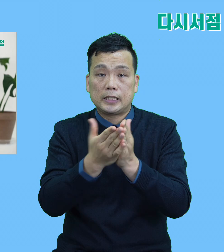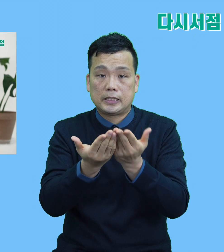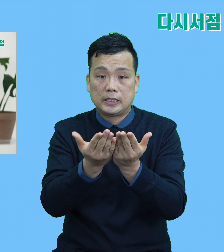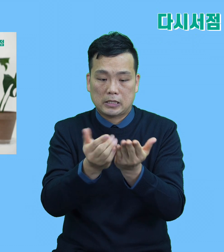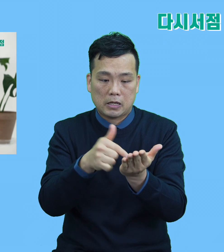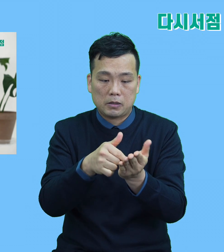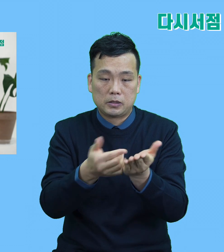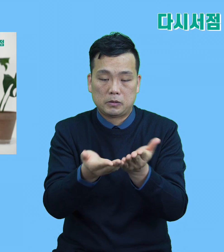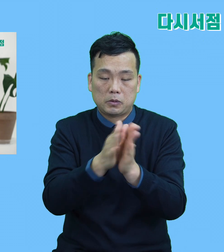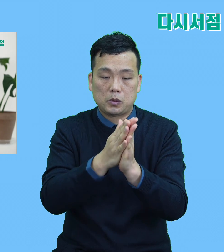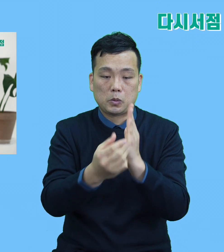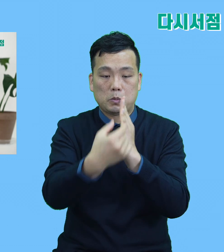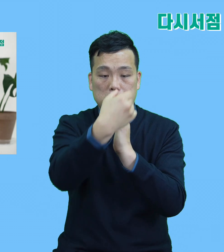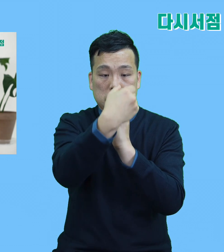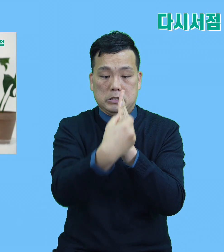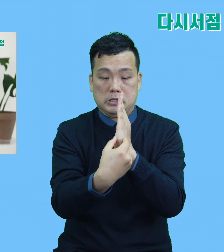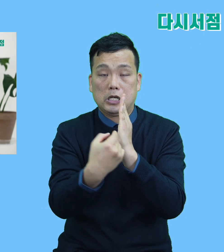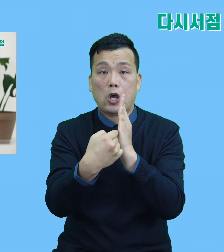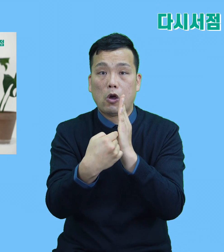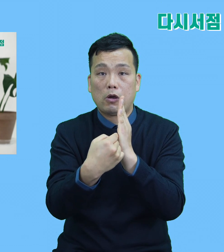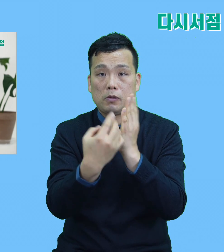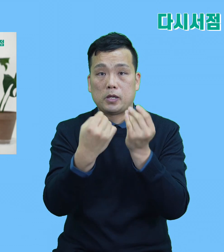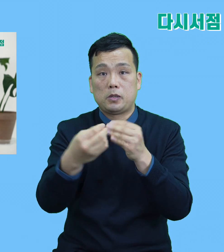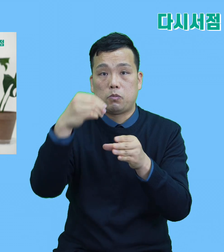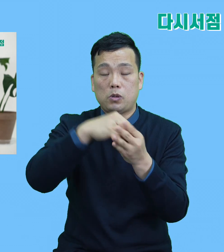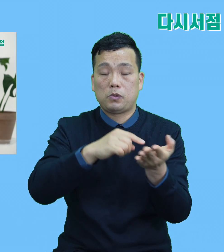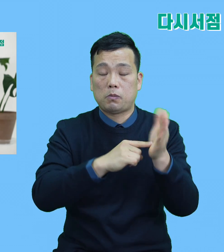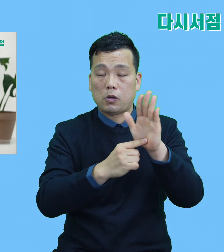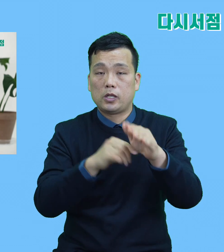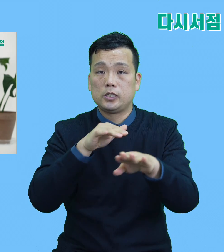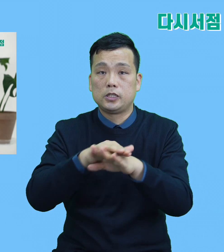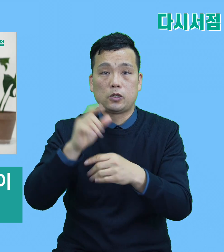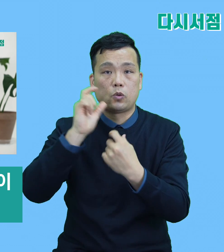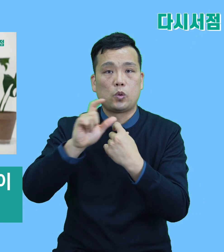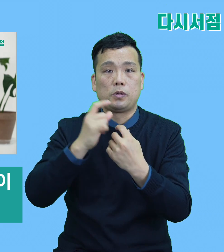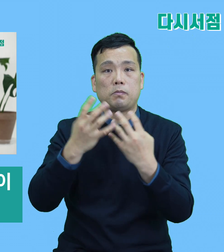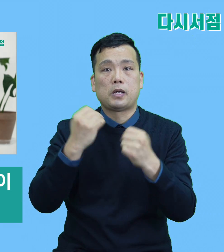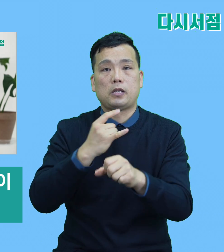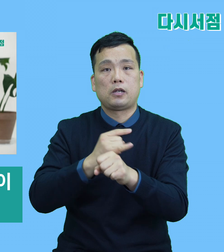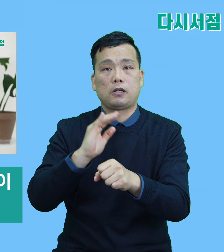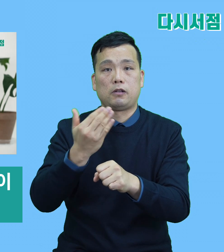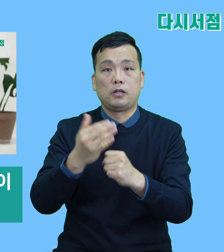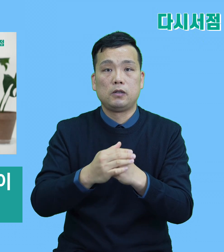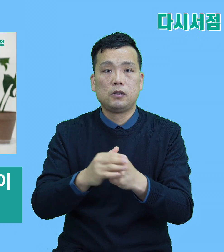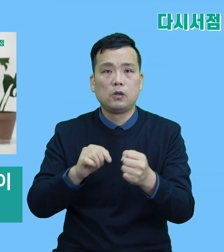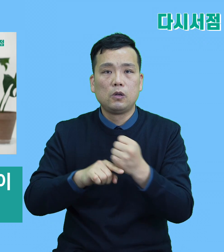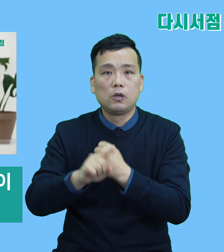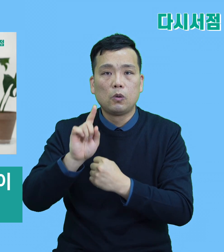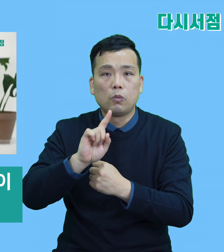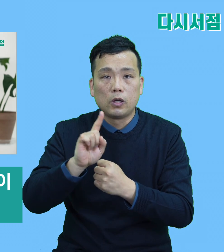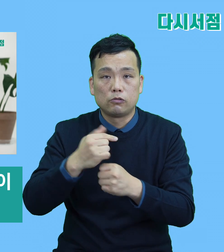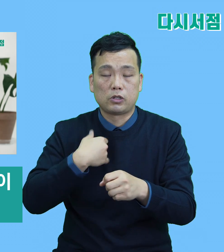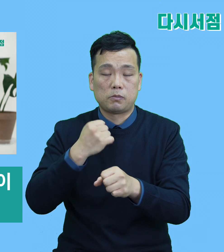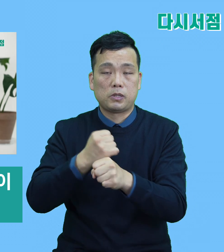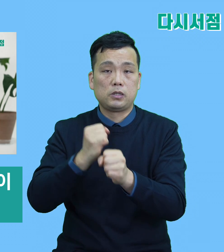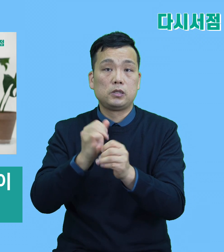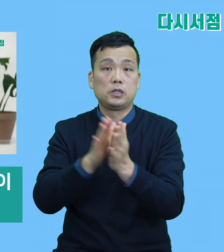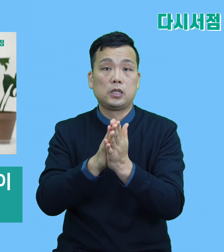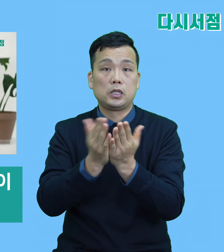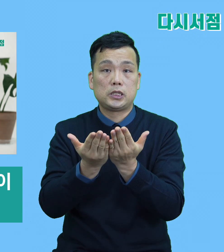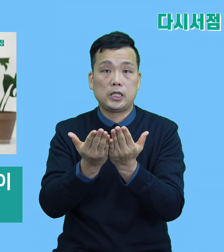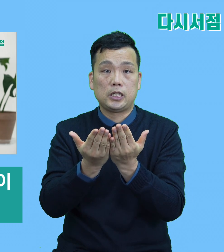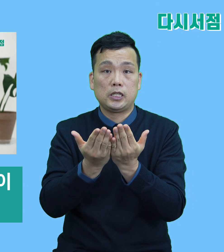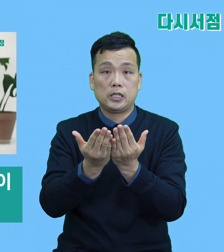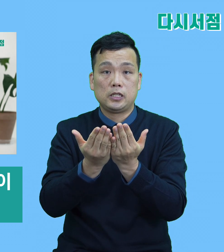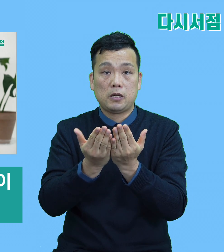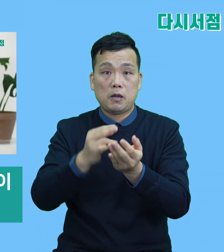책등에서는 보여준다라든지 예를 들면 그런 걸 고민을 하게 되는 거예요. 왜냐하면 저희가 만든 책이